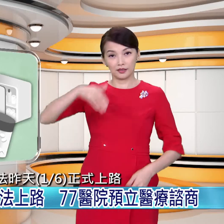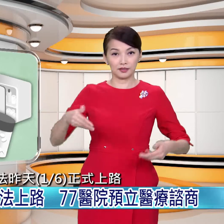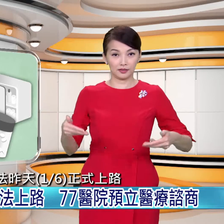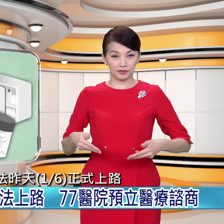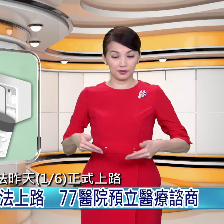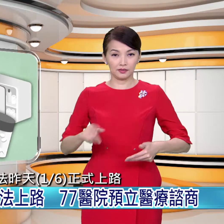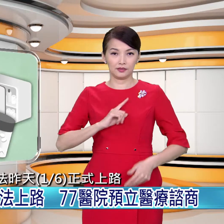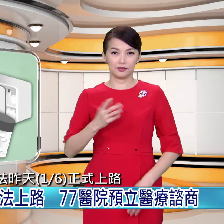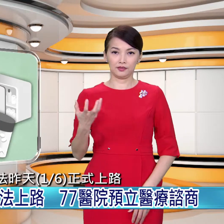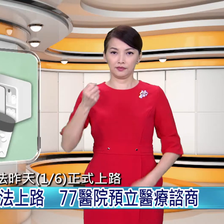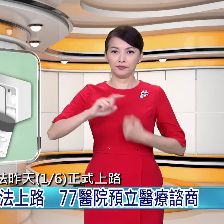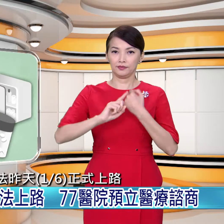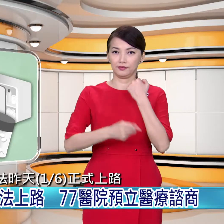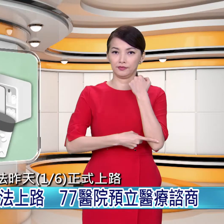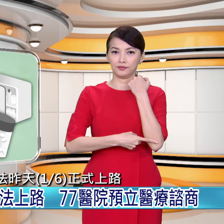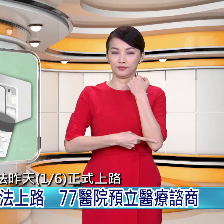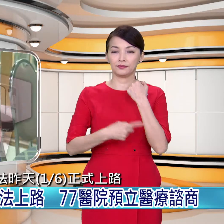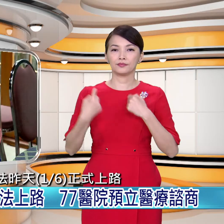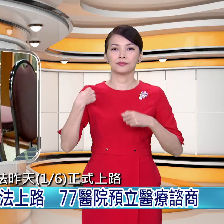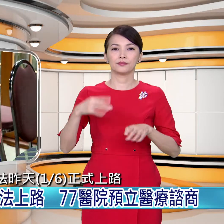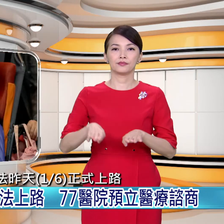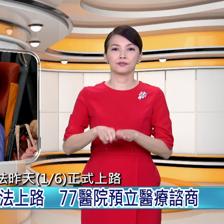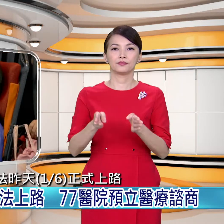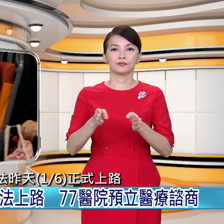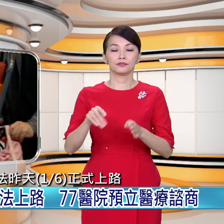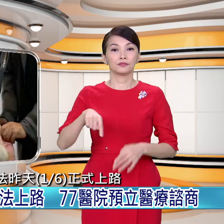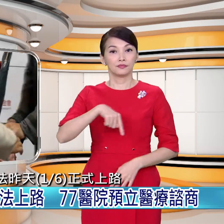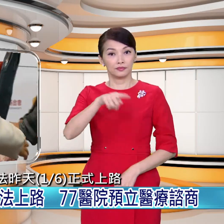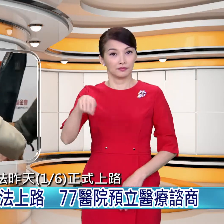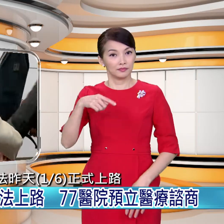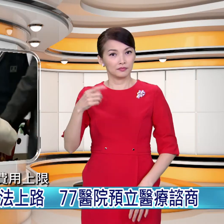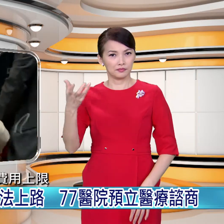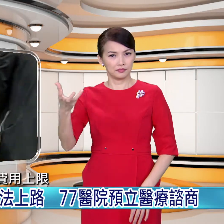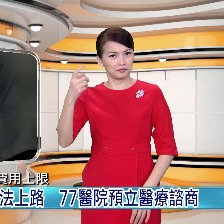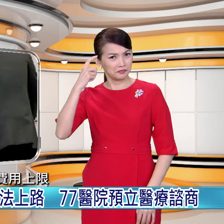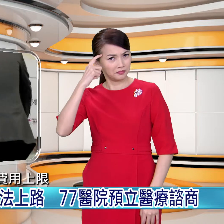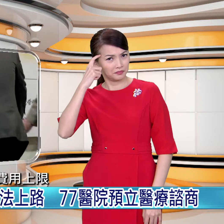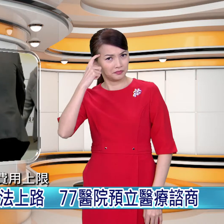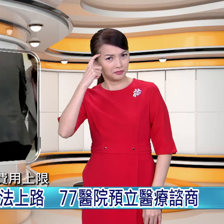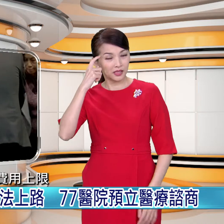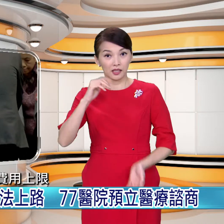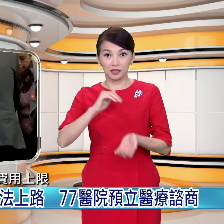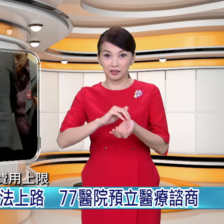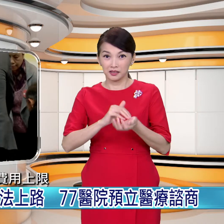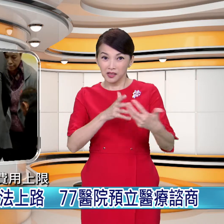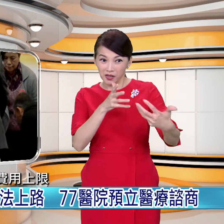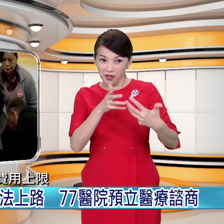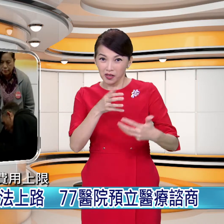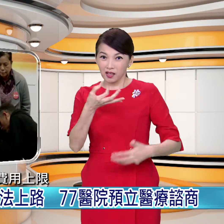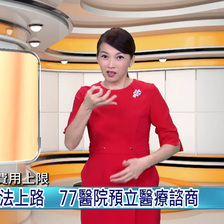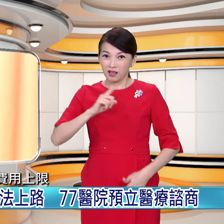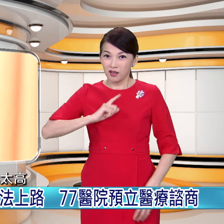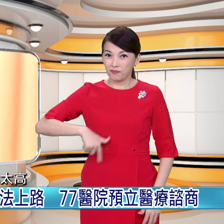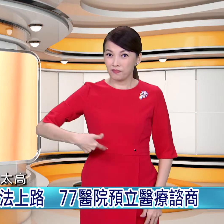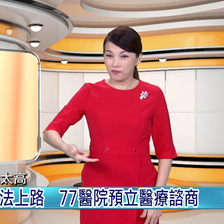病人自主权利法昨天正式上路，外界认为咨商费用上限每小